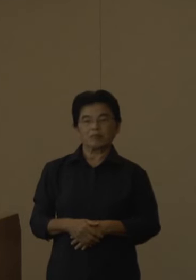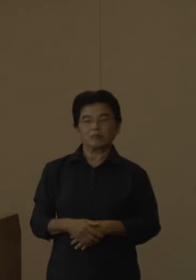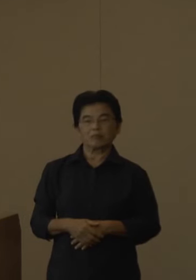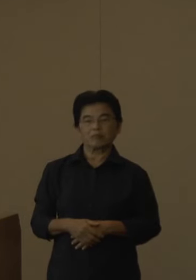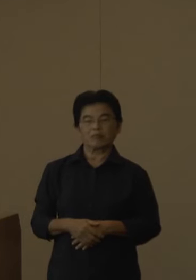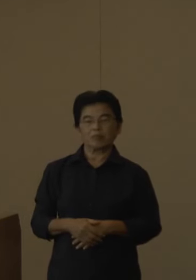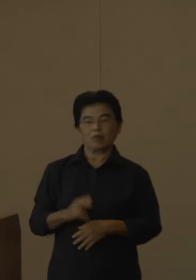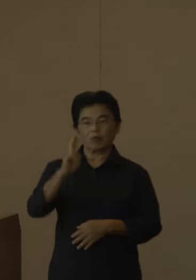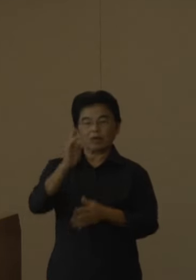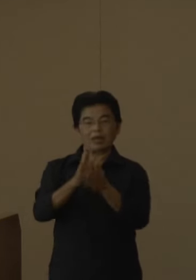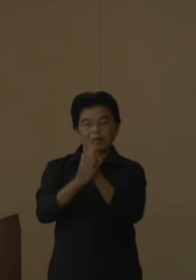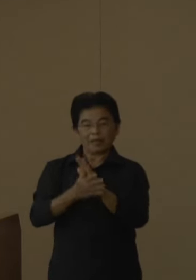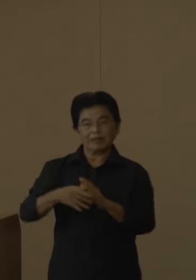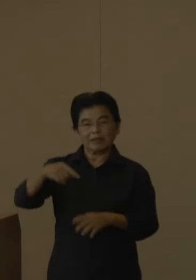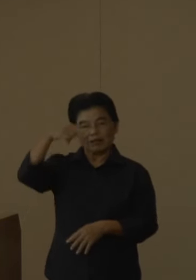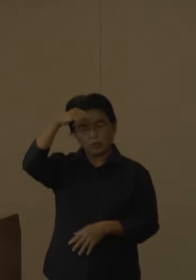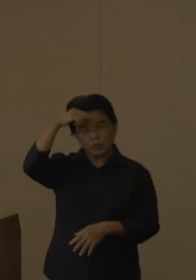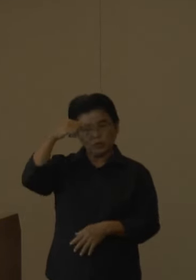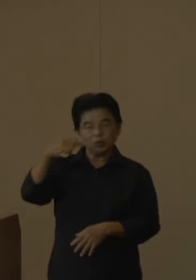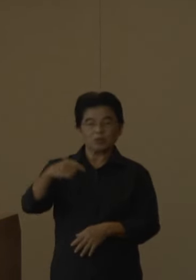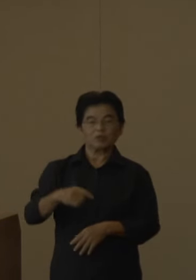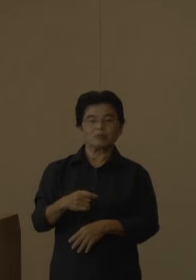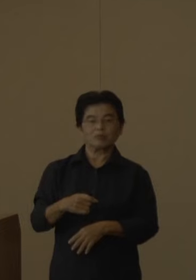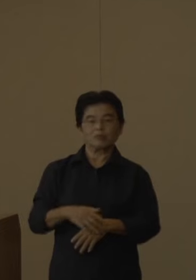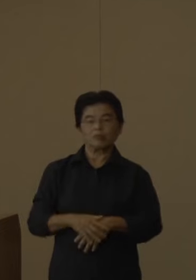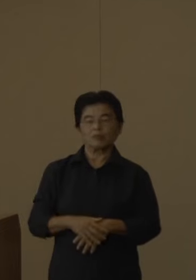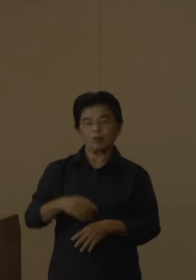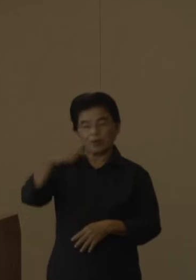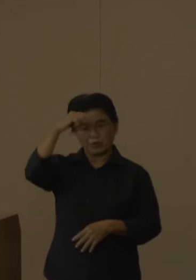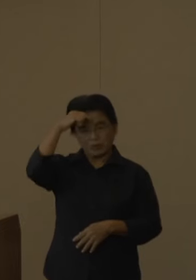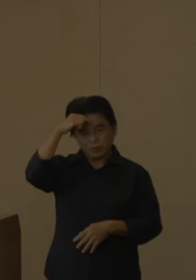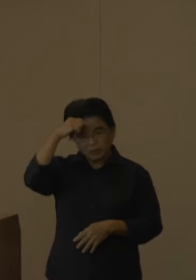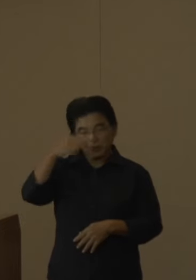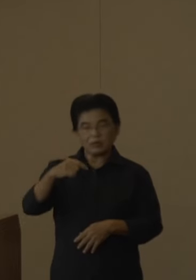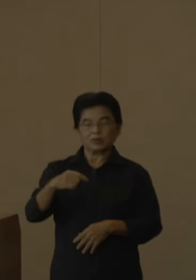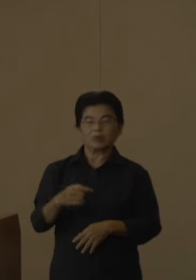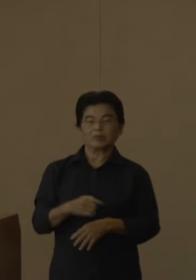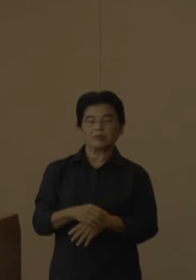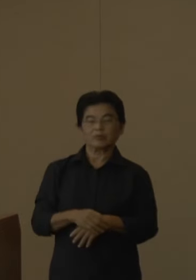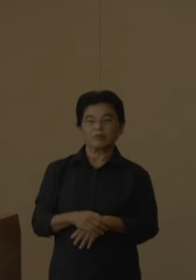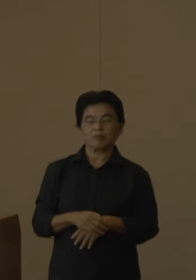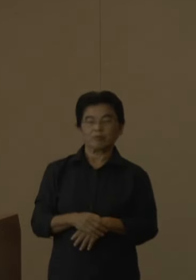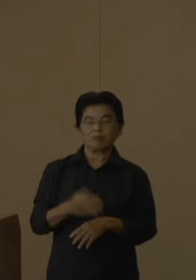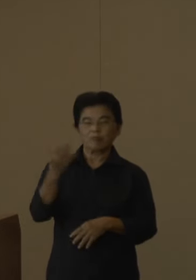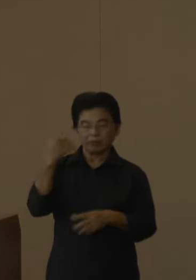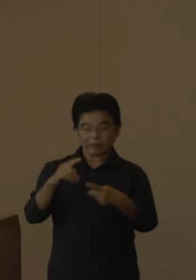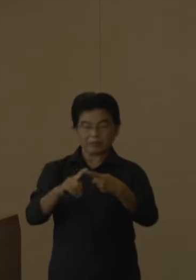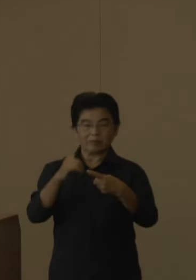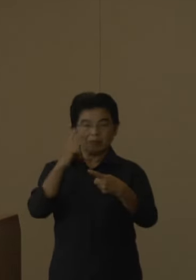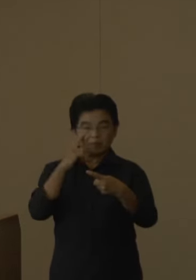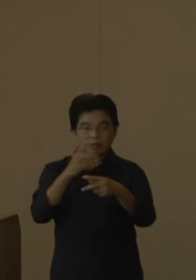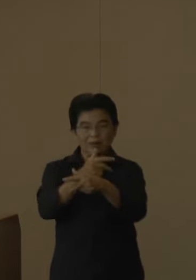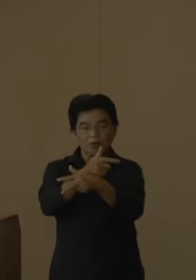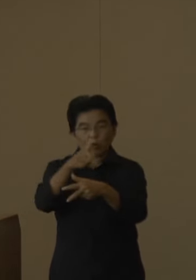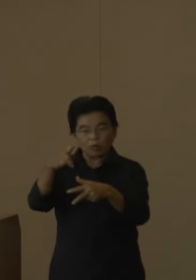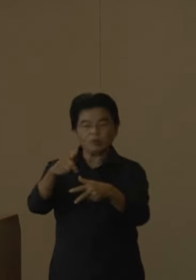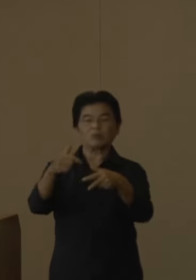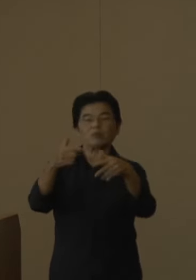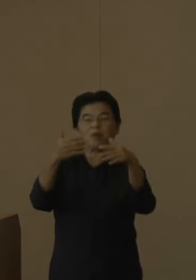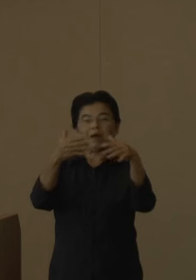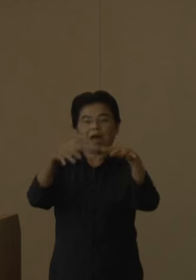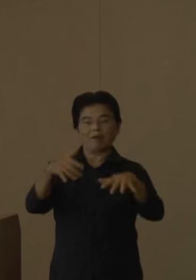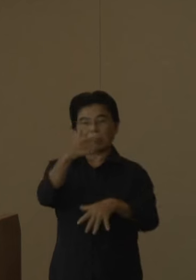はい、県内幹事社琉球新報さんお願いします。 琉球新報の沖田です。よろしくお願いいたします。はい、冒頭発言でこの度の大雨被害